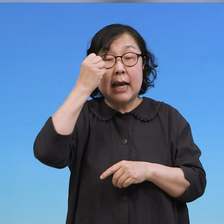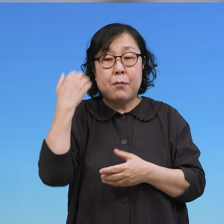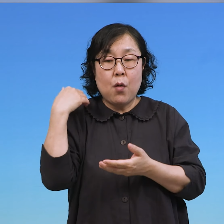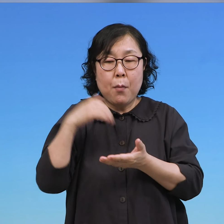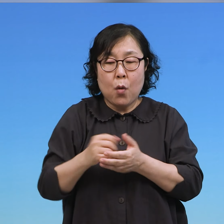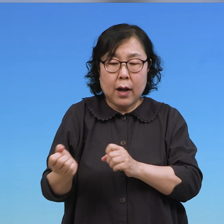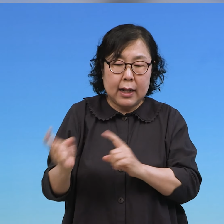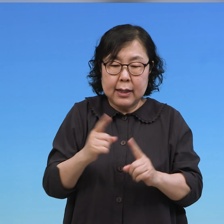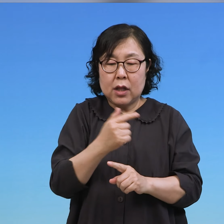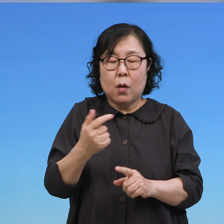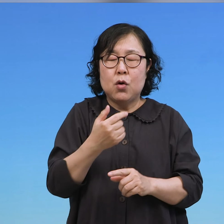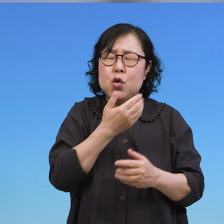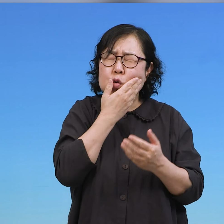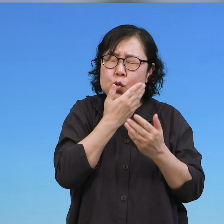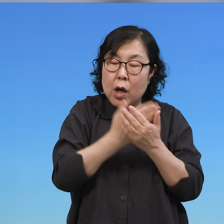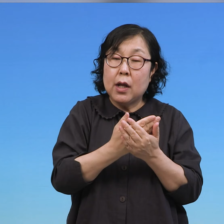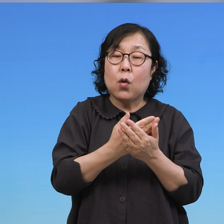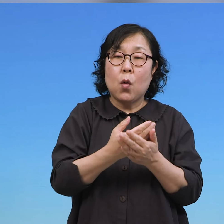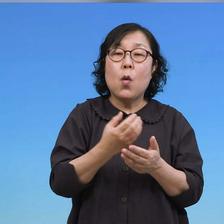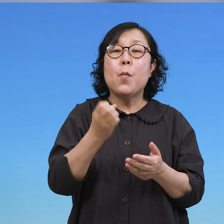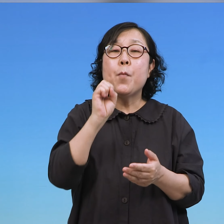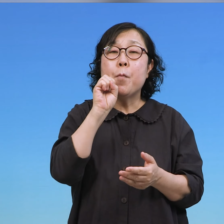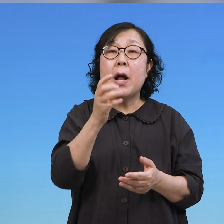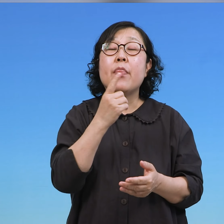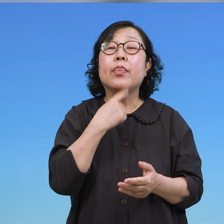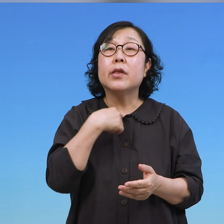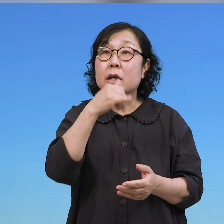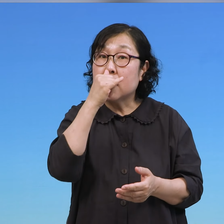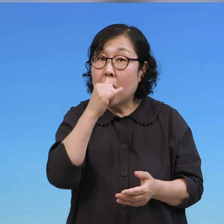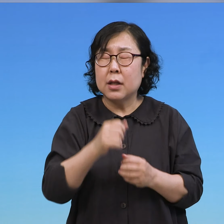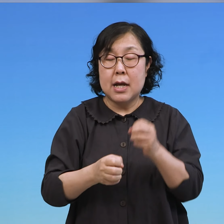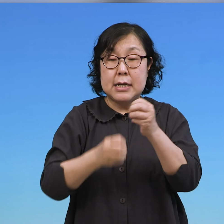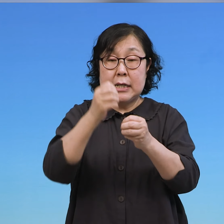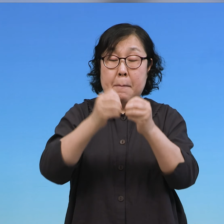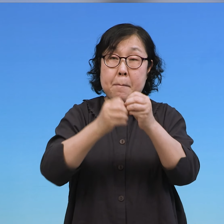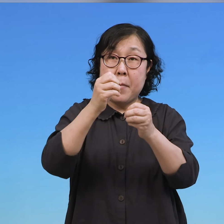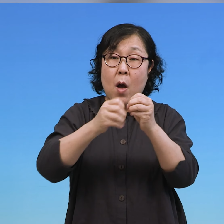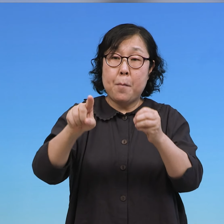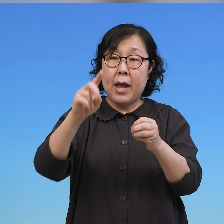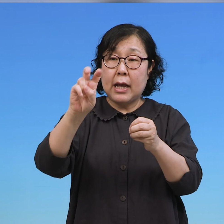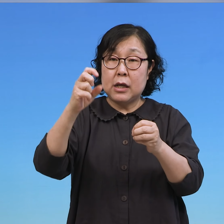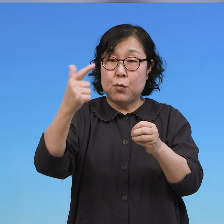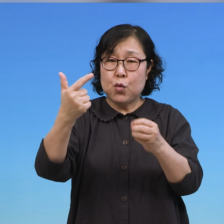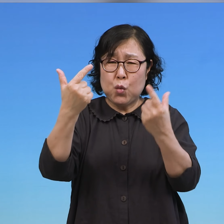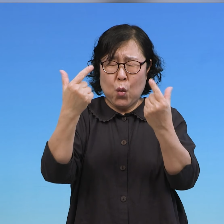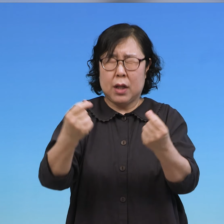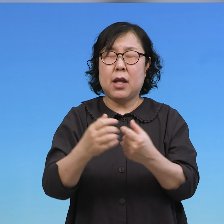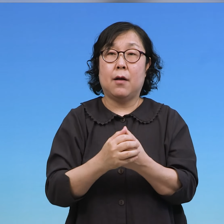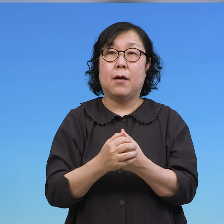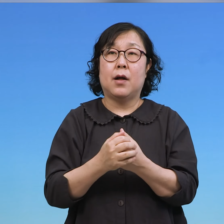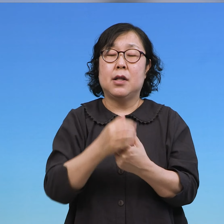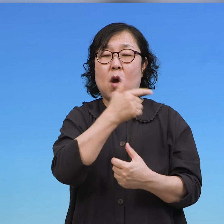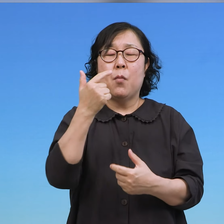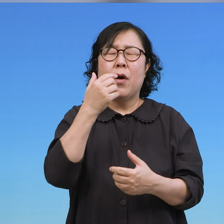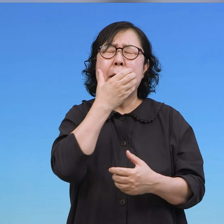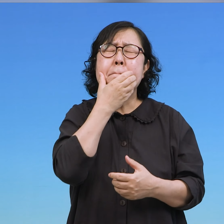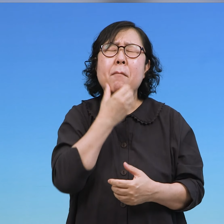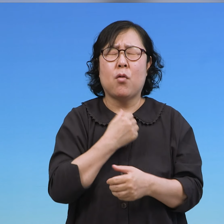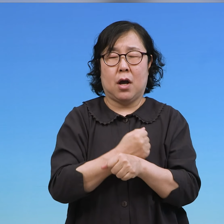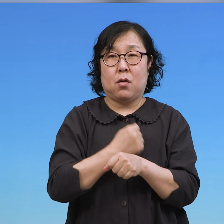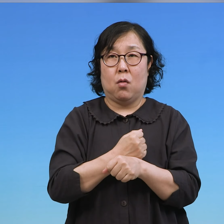지금 이 시편 126편의 저자가 이걸 쓴 기자가 지금 딱 그 상황이에요. 막